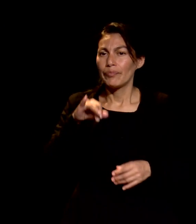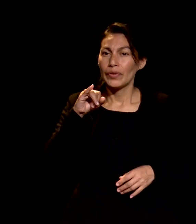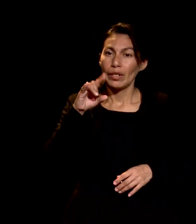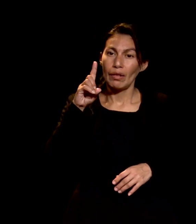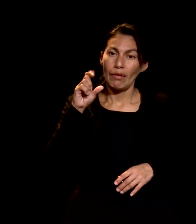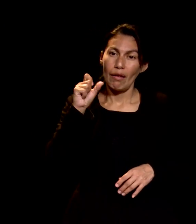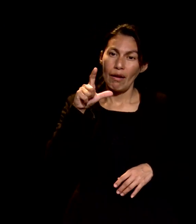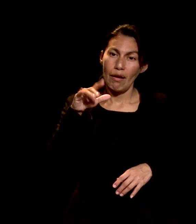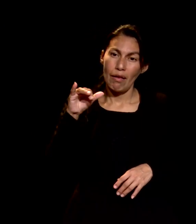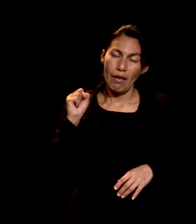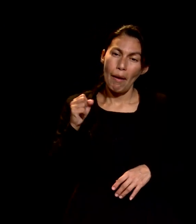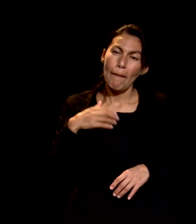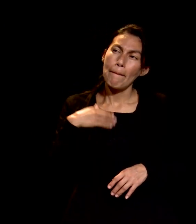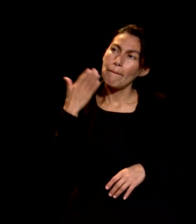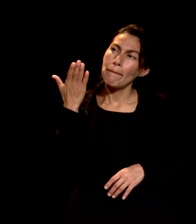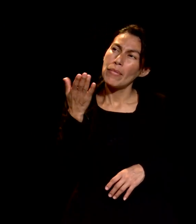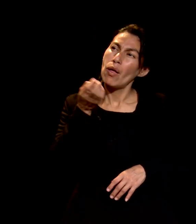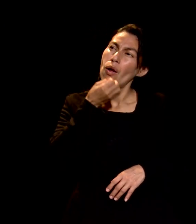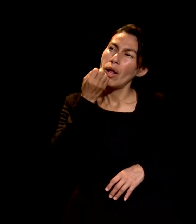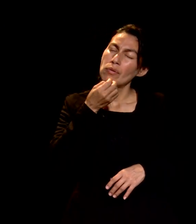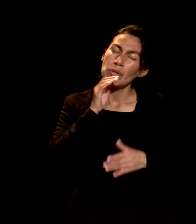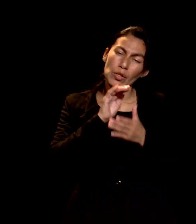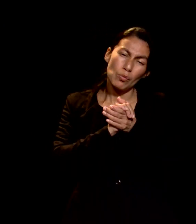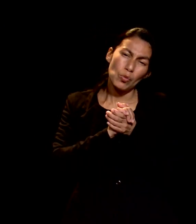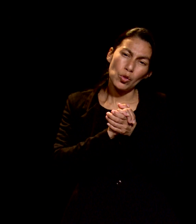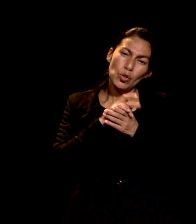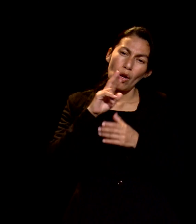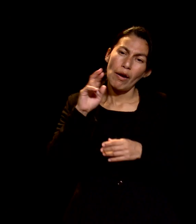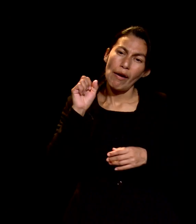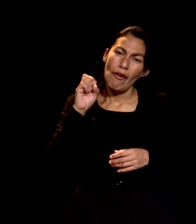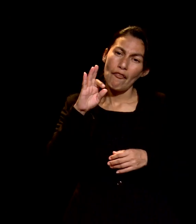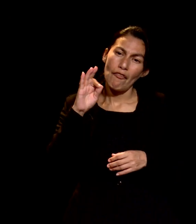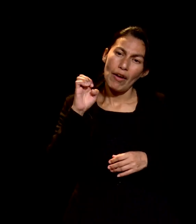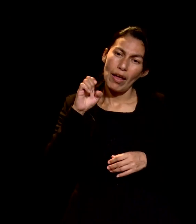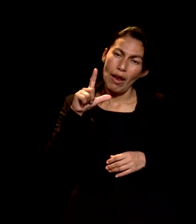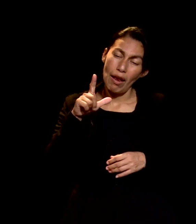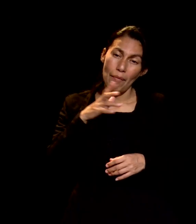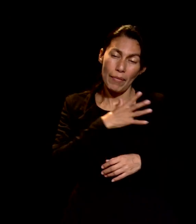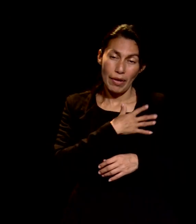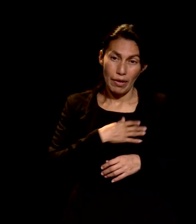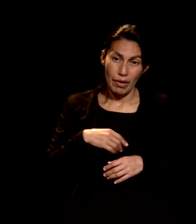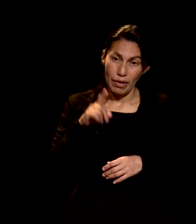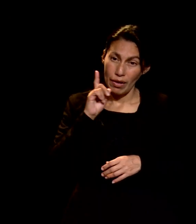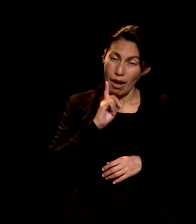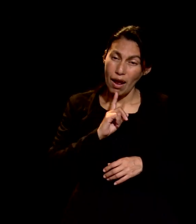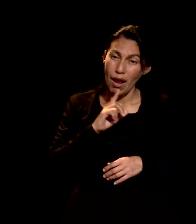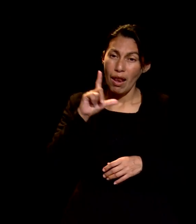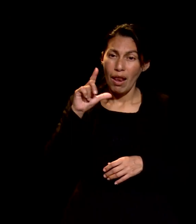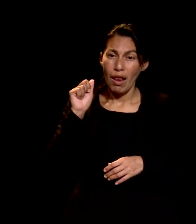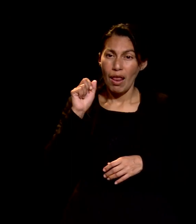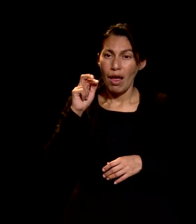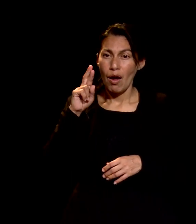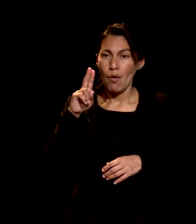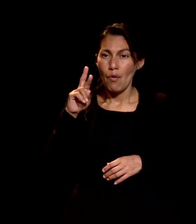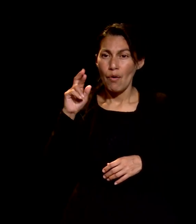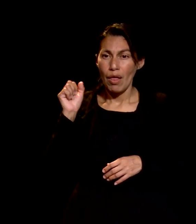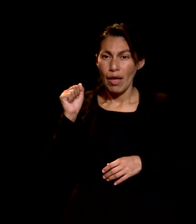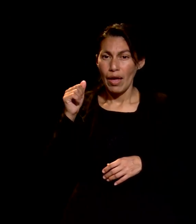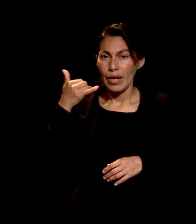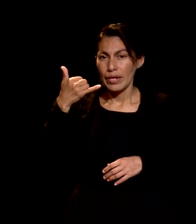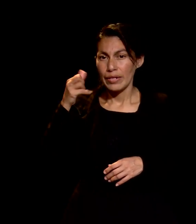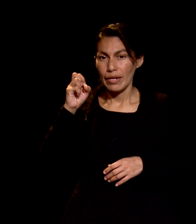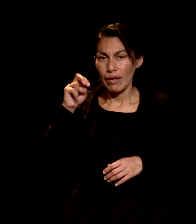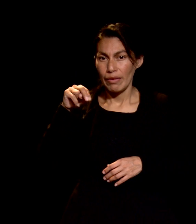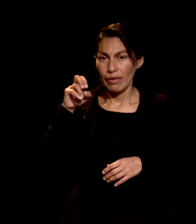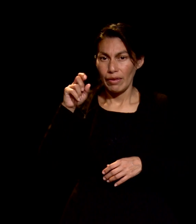Yo pido oración por mi esposo Rafael Y mi hija Laura Y Janet Espero que algún día Regresen al camino